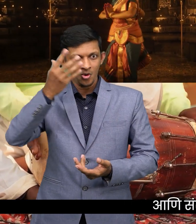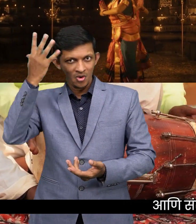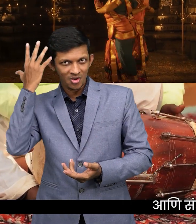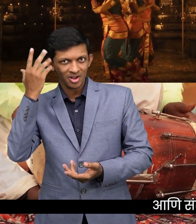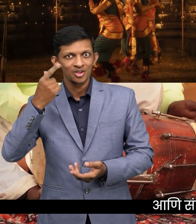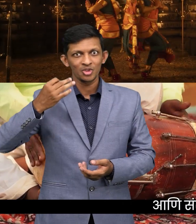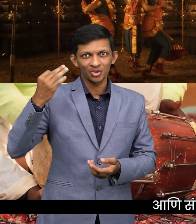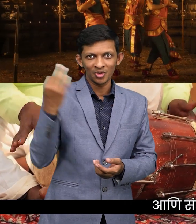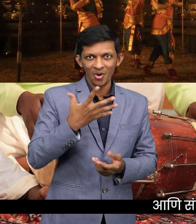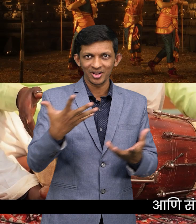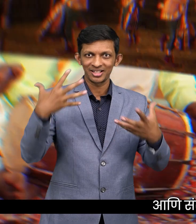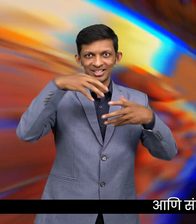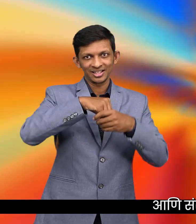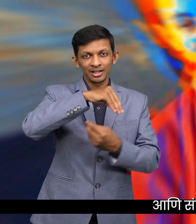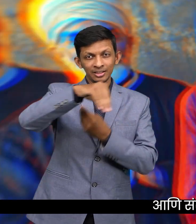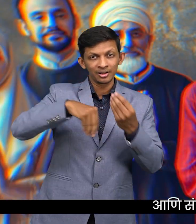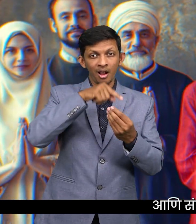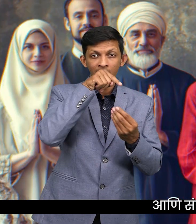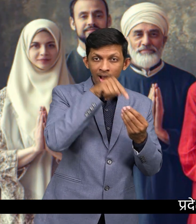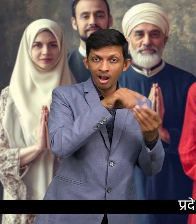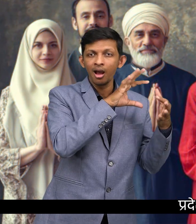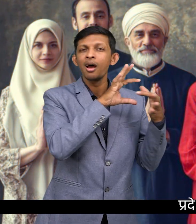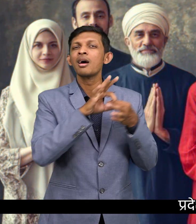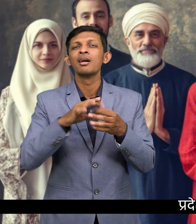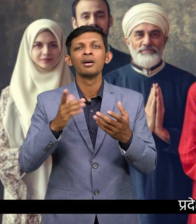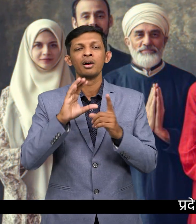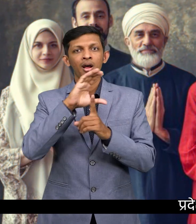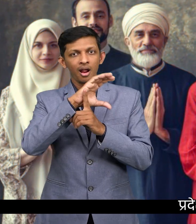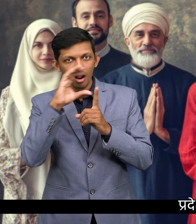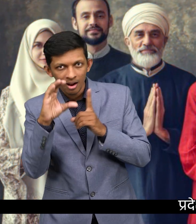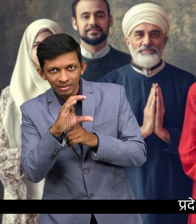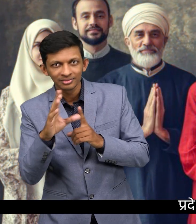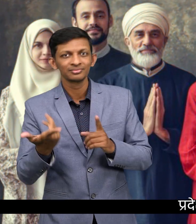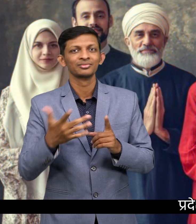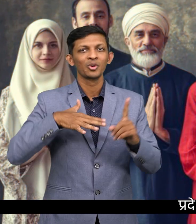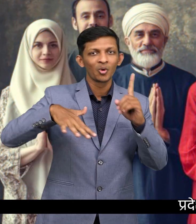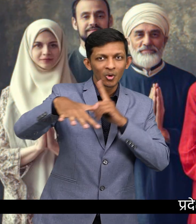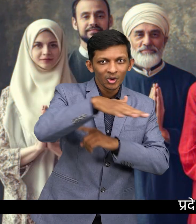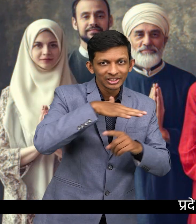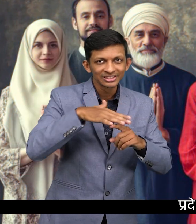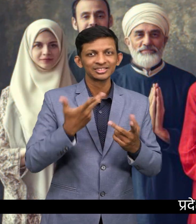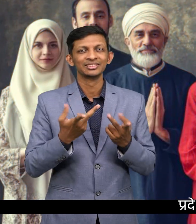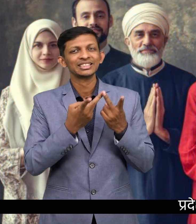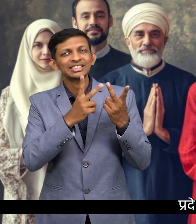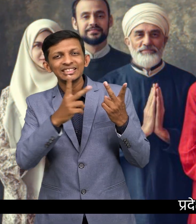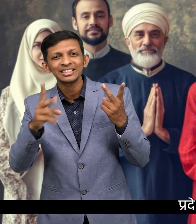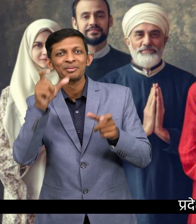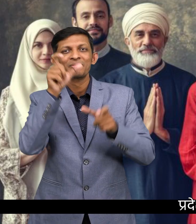आणि संस्कृतीच्या या मिश्रणातून प्रदेश वैविध्यपूर्ण बनले.